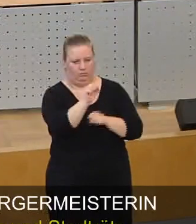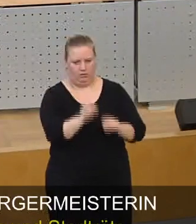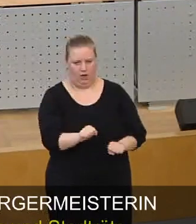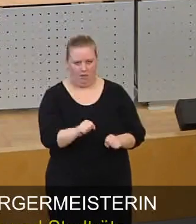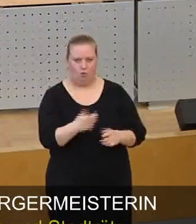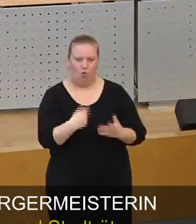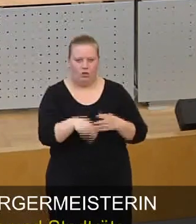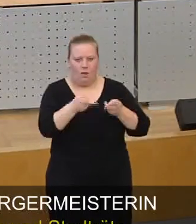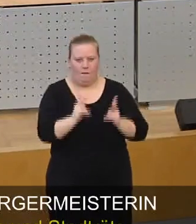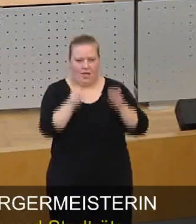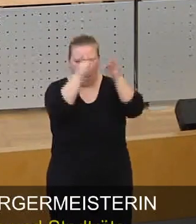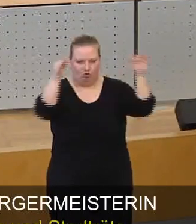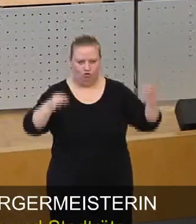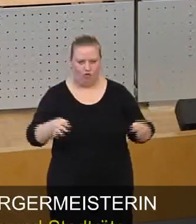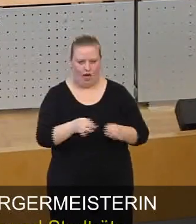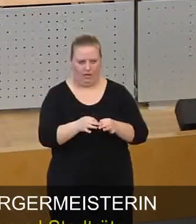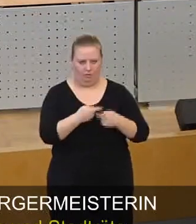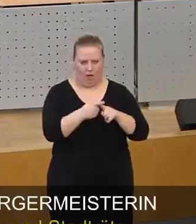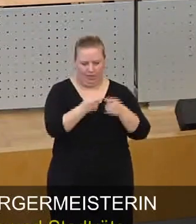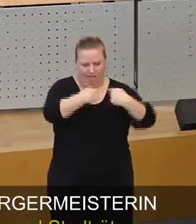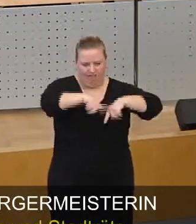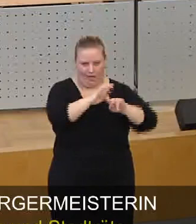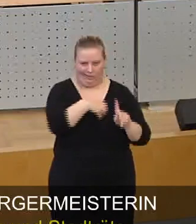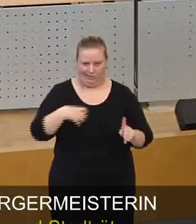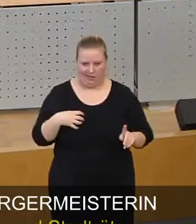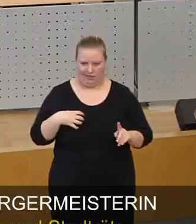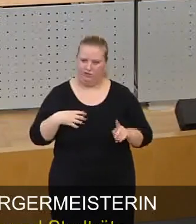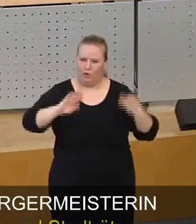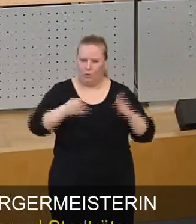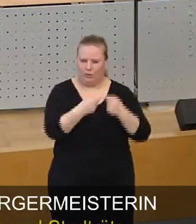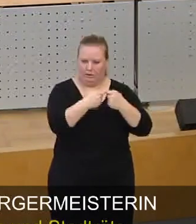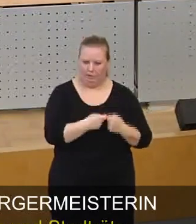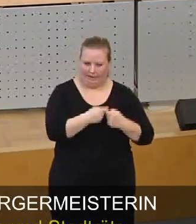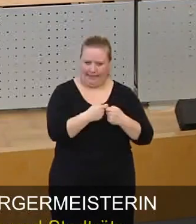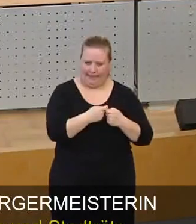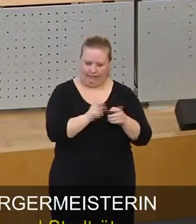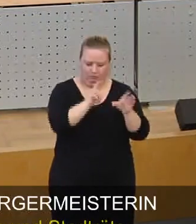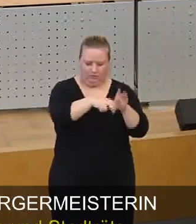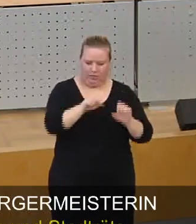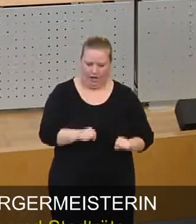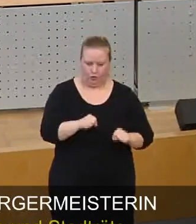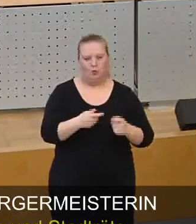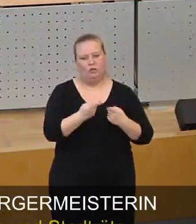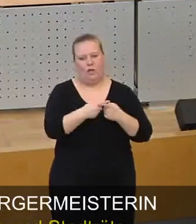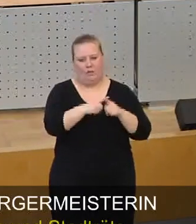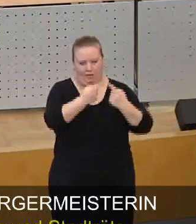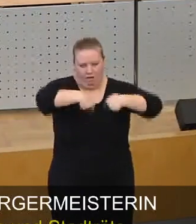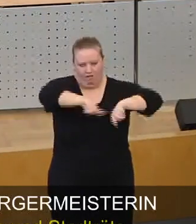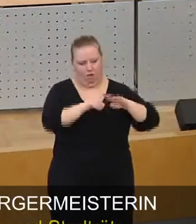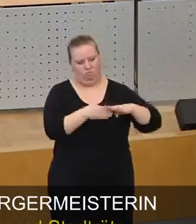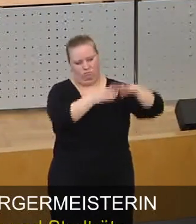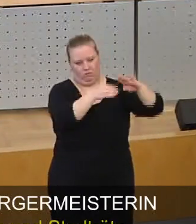Berechtigungsschein für eine Kurzmitgliedschaft beim Mieterverein Dresden und Umgebung e.V. ausgestellt werden, um so